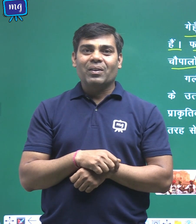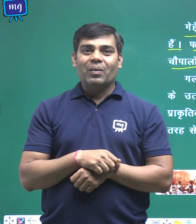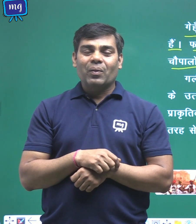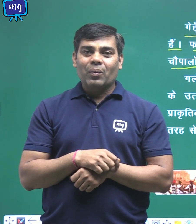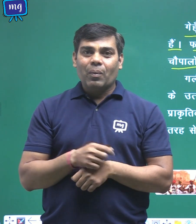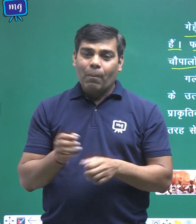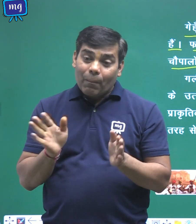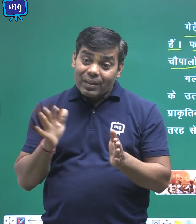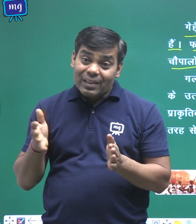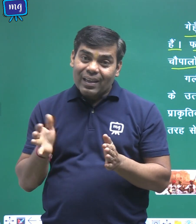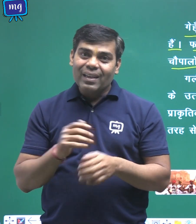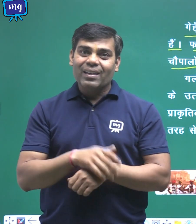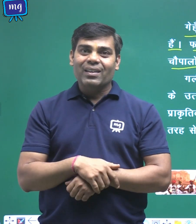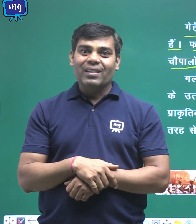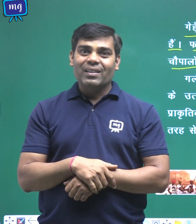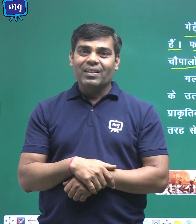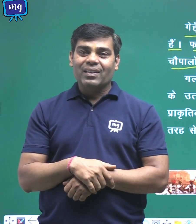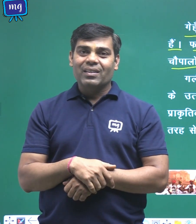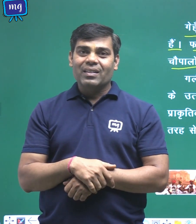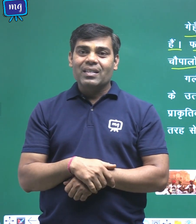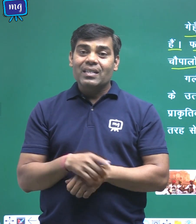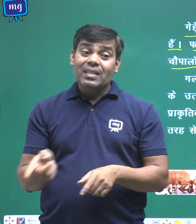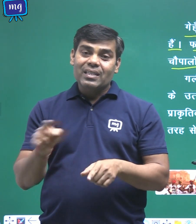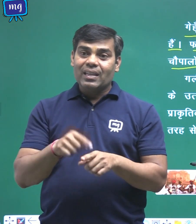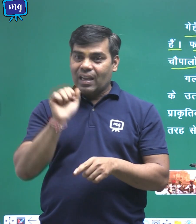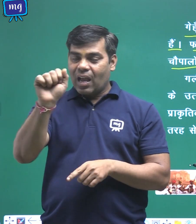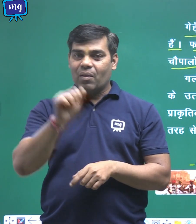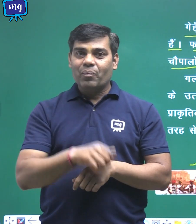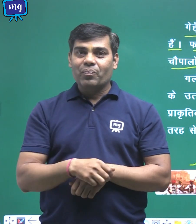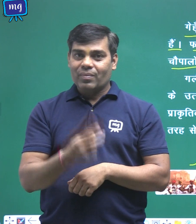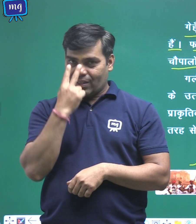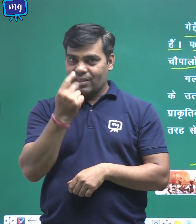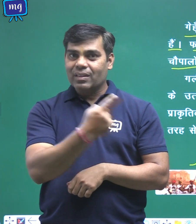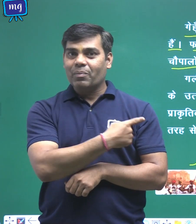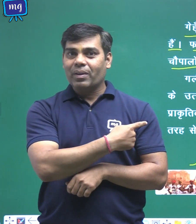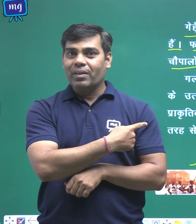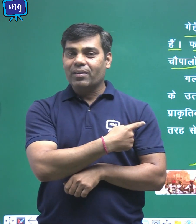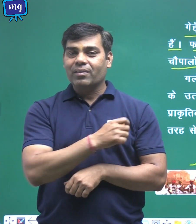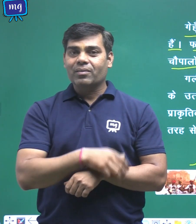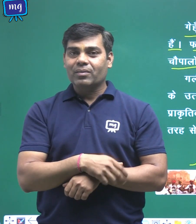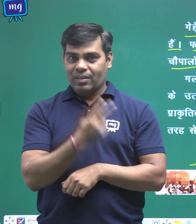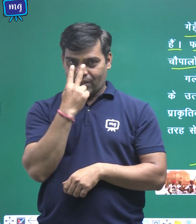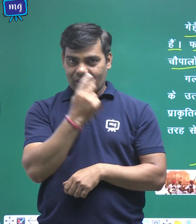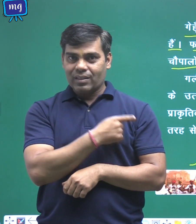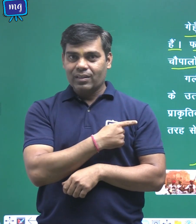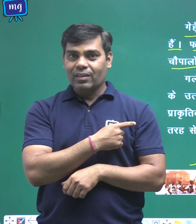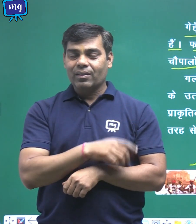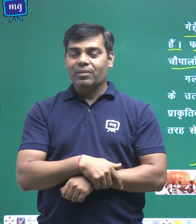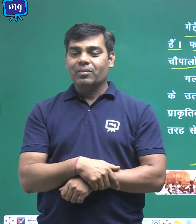बजते हैं, जैसा कि आप इस चित्र में देख सकते